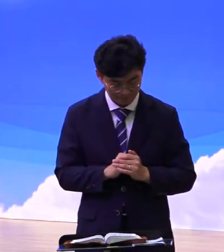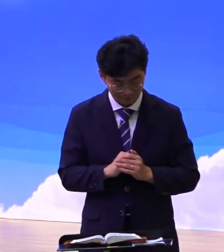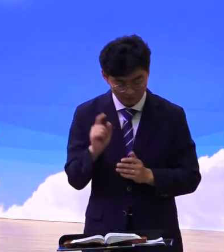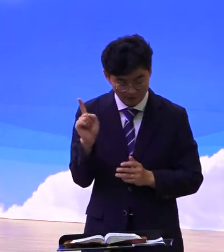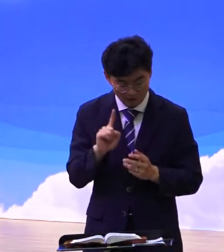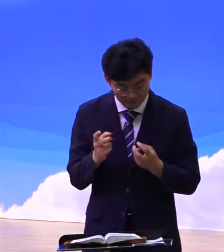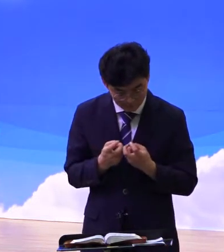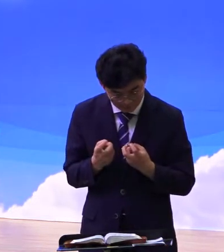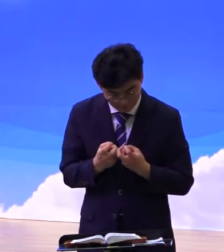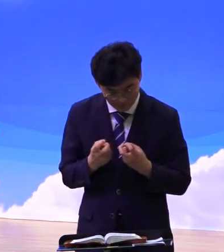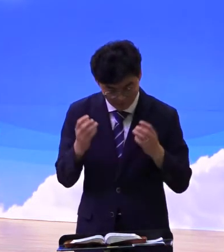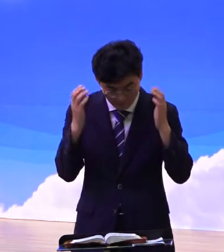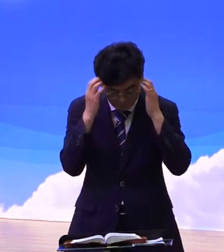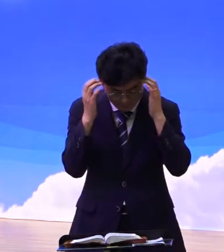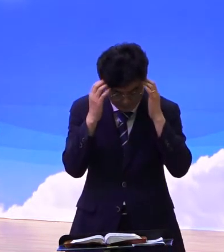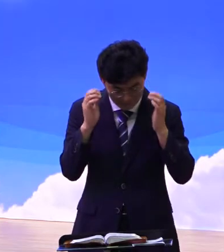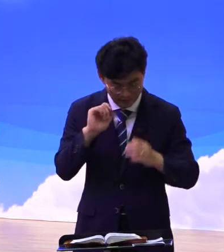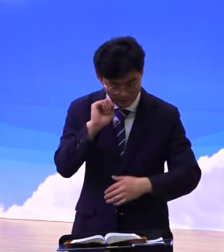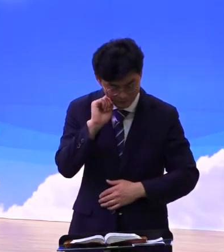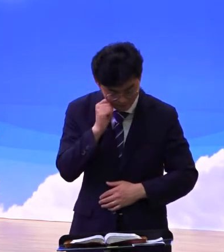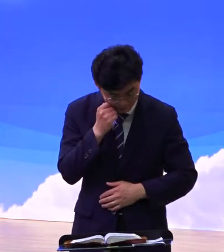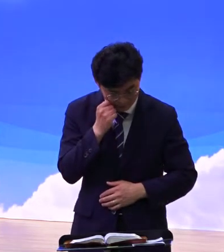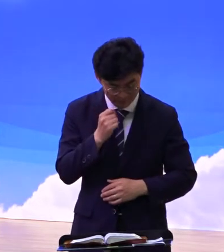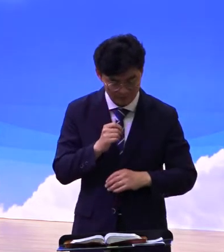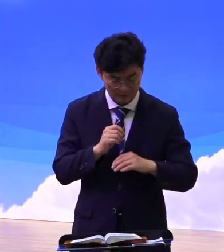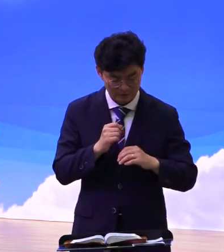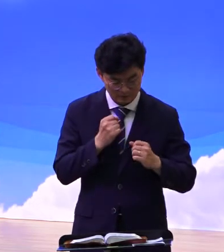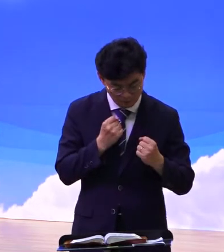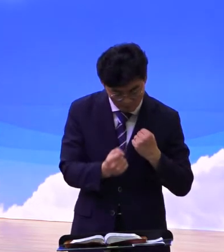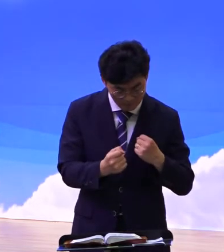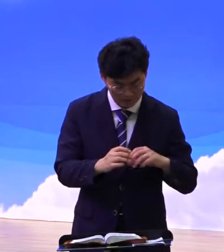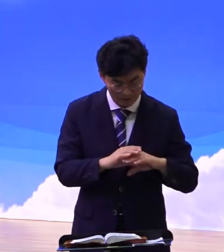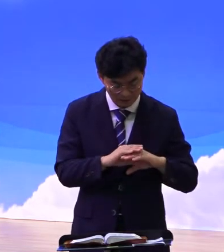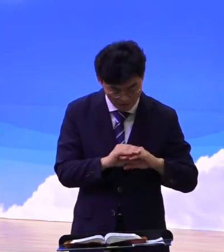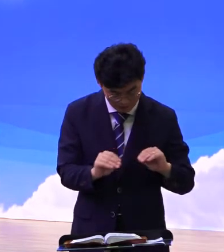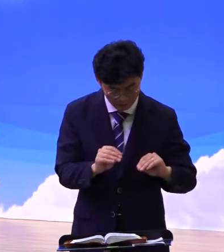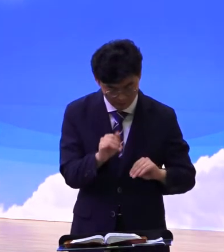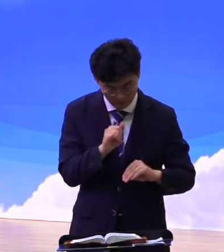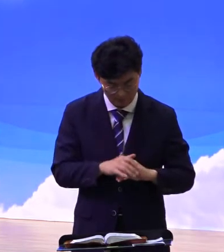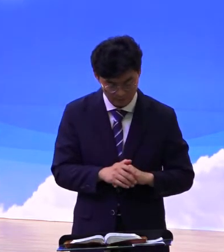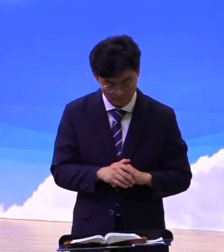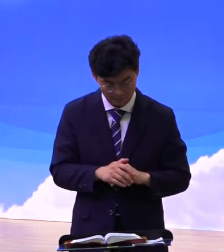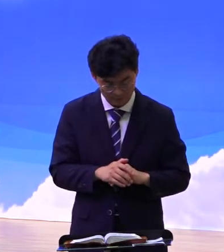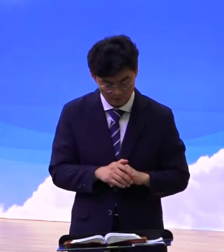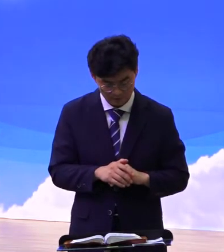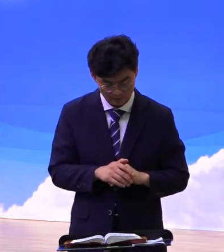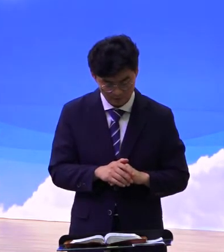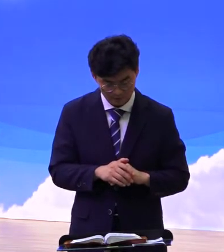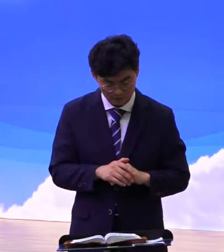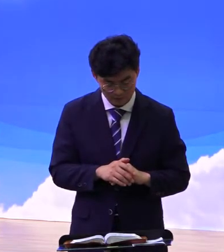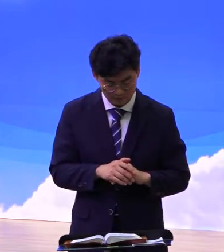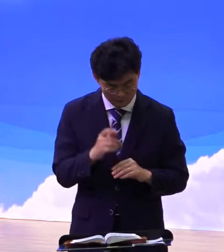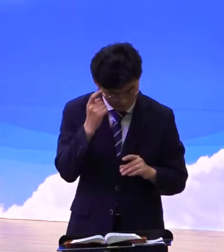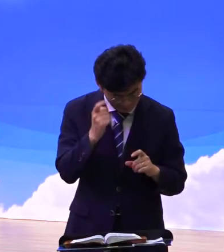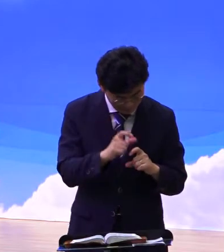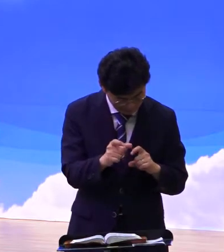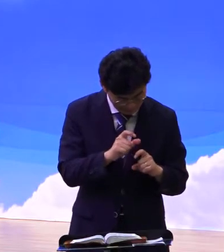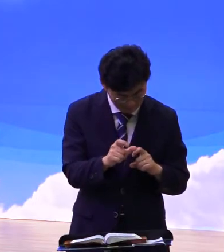어떻게 하면 이 고난과 어려움을 극복하고 어떻게 하면 이 시간이 지나갈까를